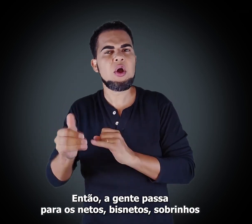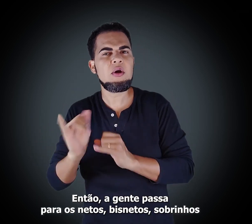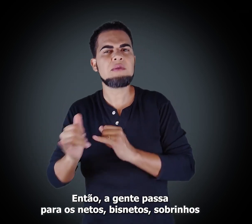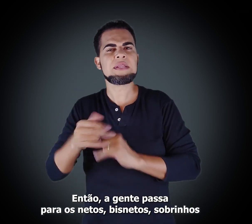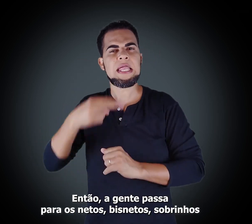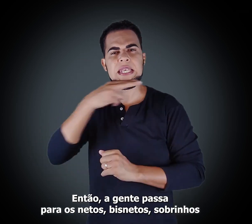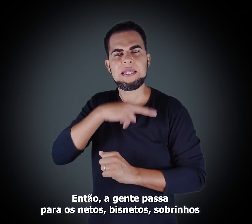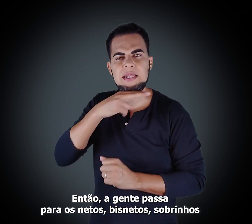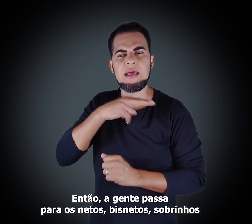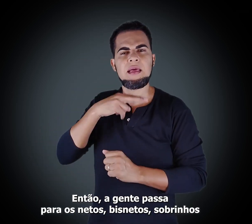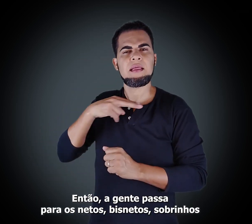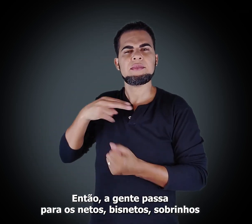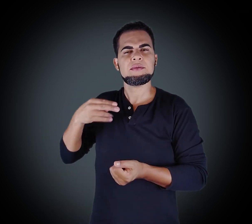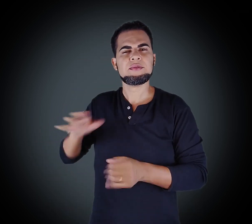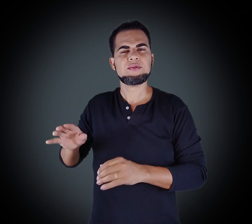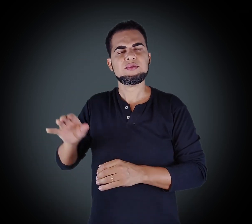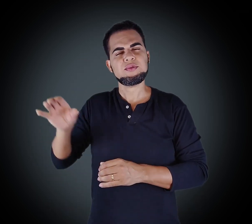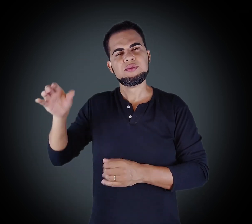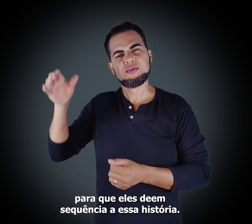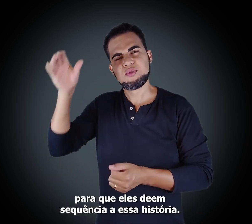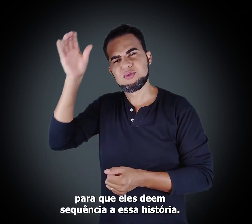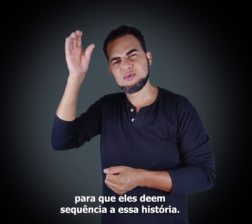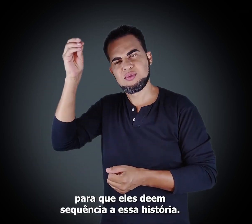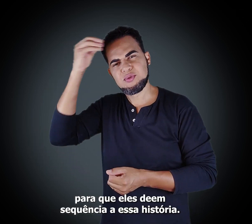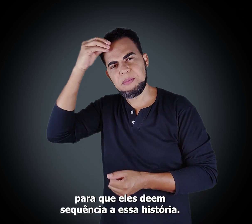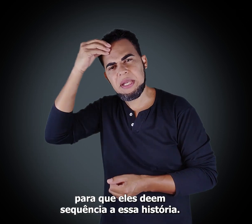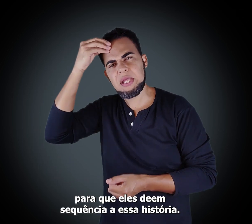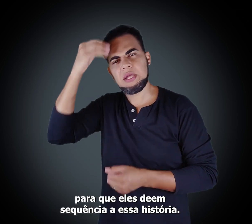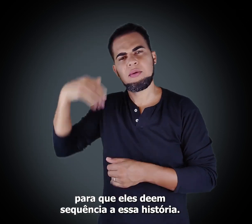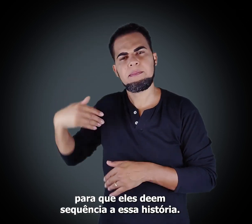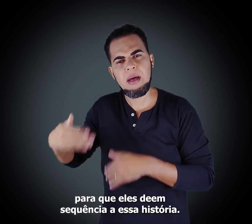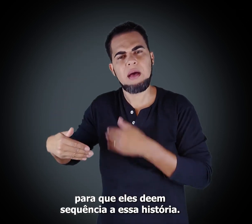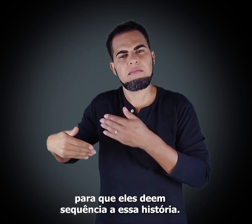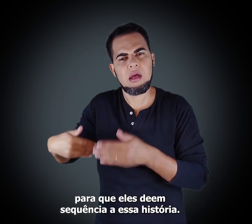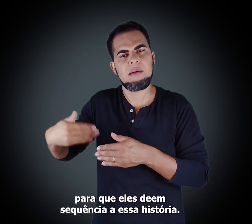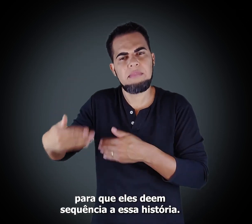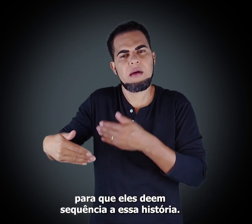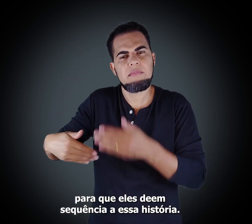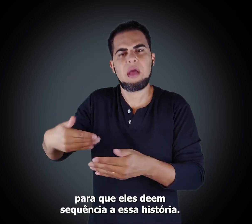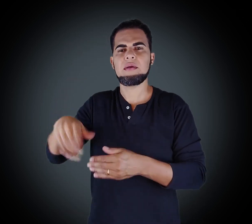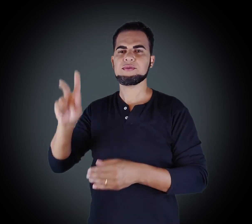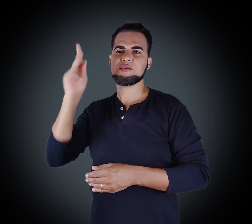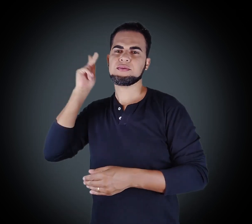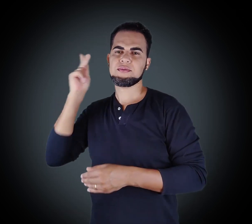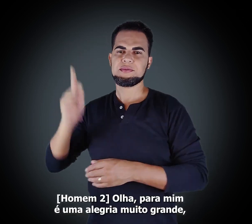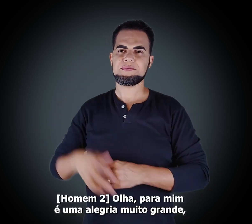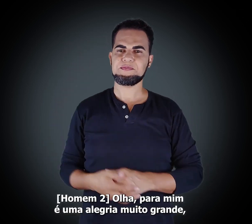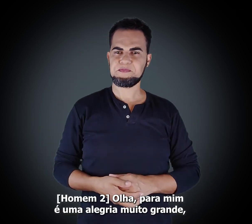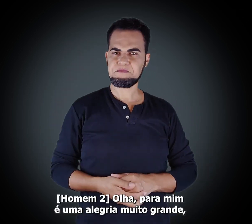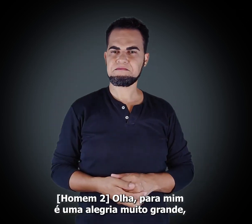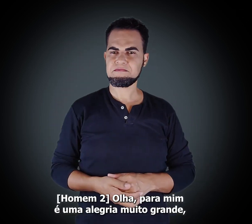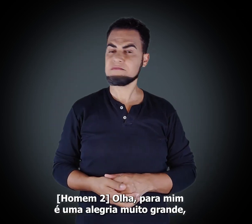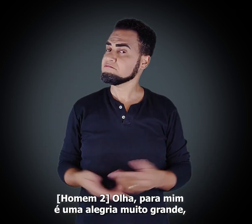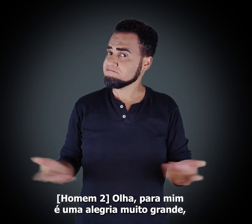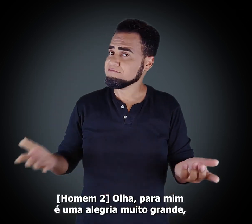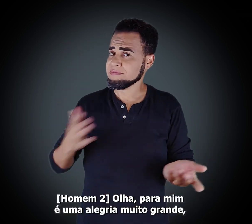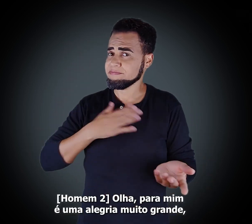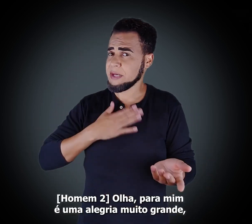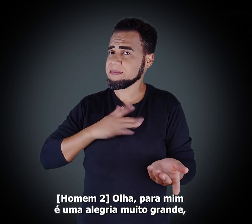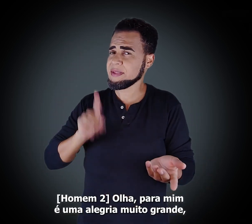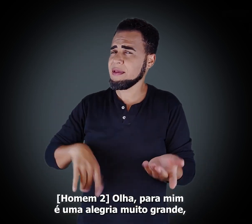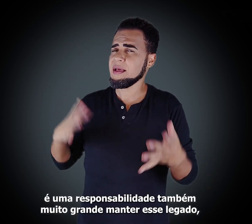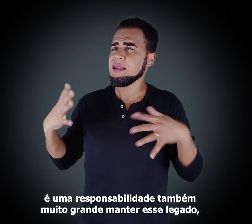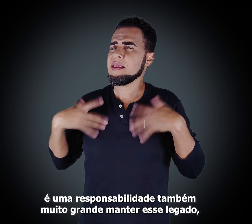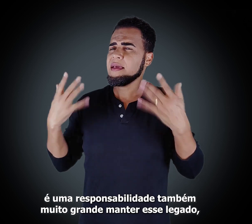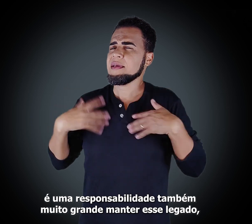netos, bisnetos, sobrinhos, para que eles dêem sequência a essa história. Olha, para mim é uma alegria